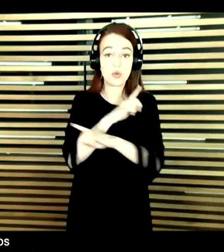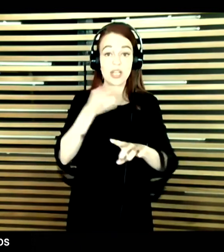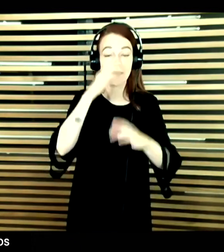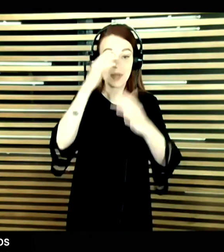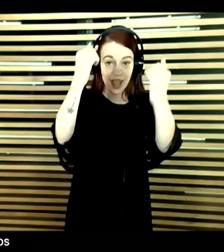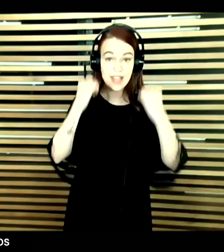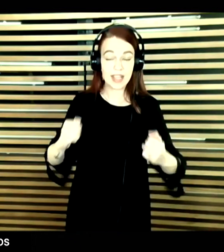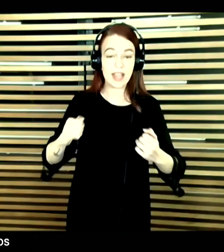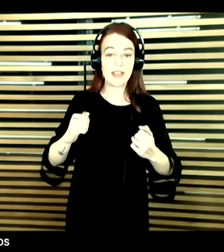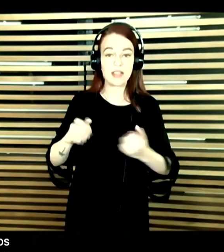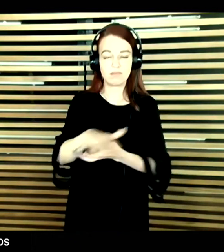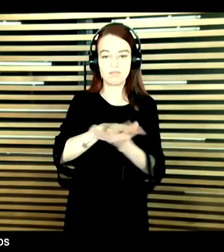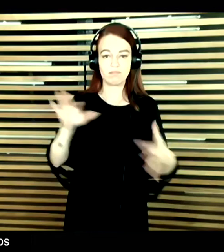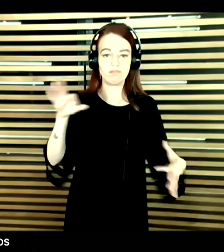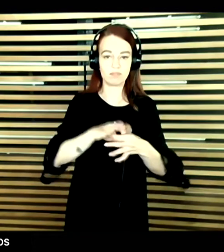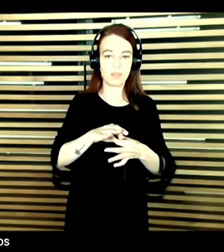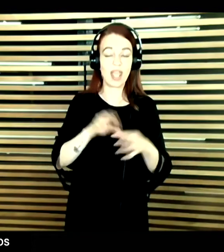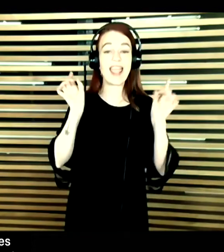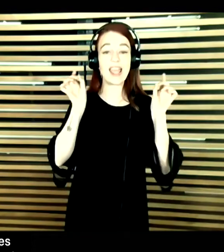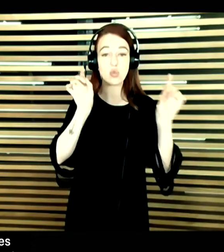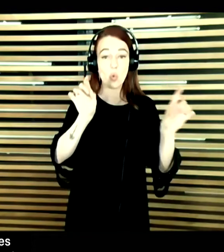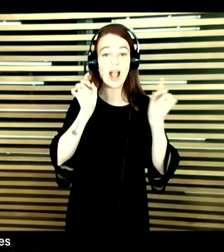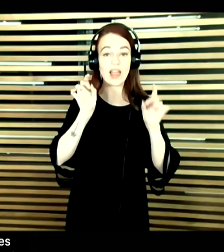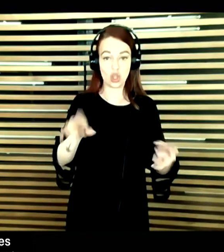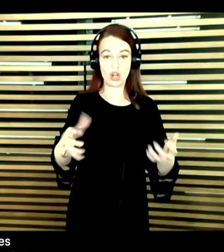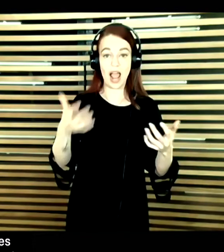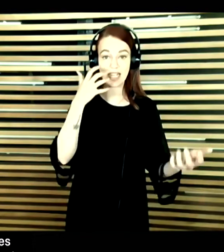la educación artística, que es otro de nuestros pilares